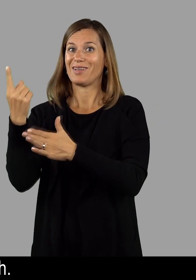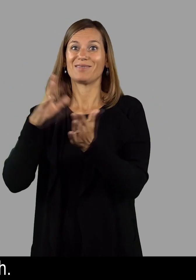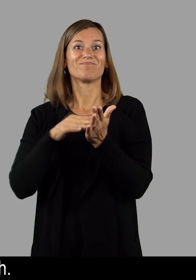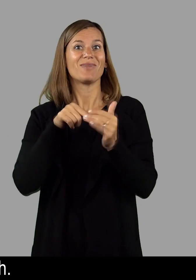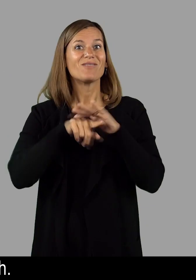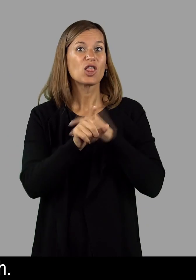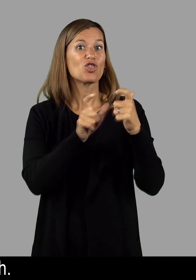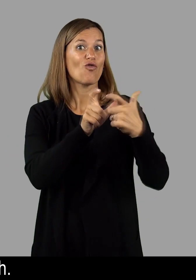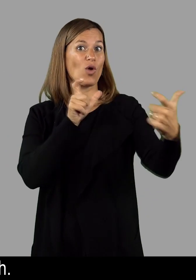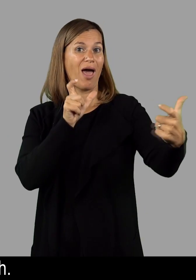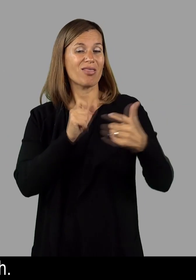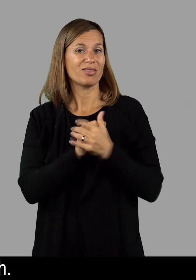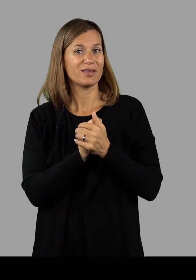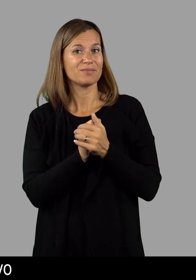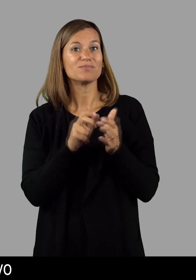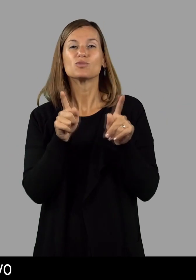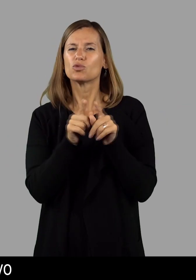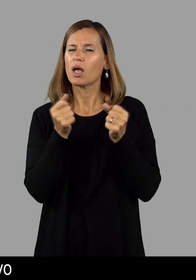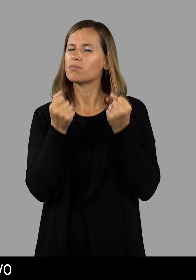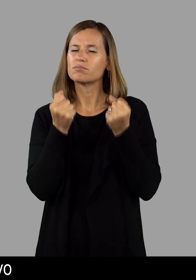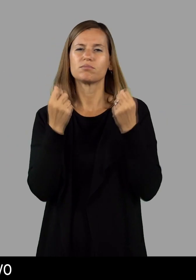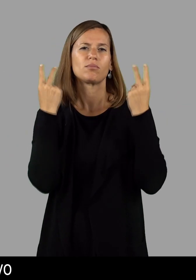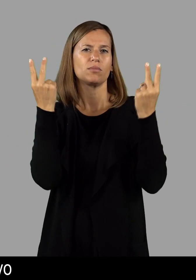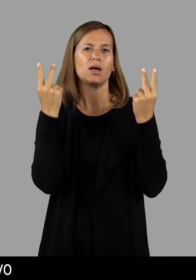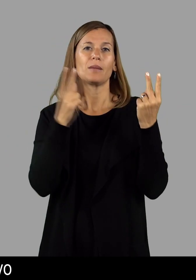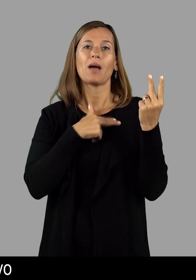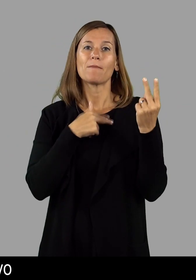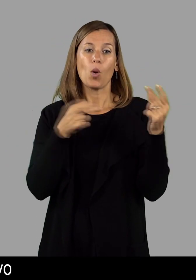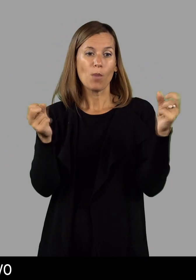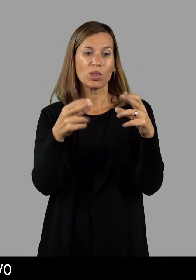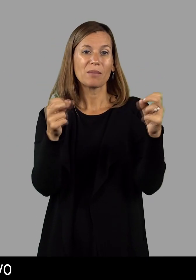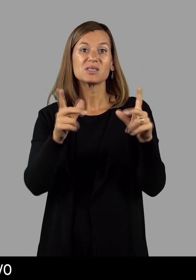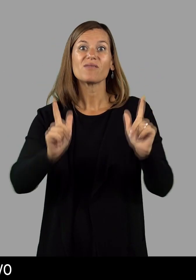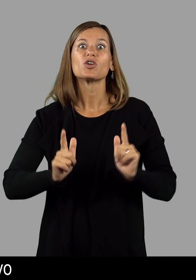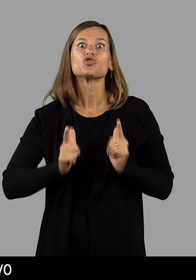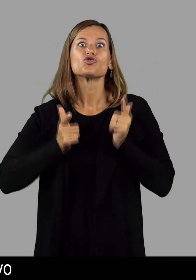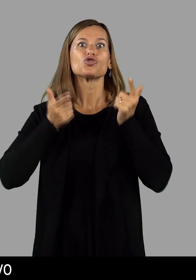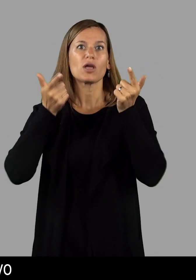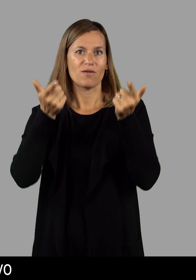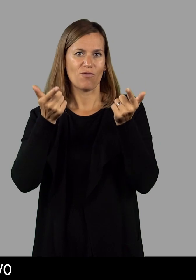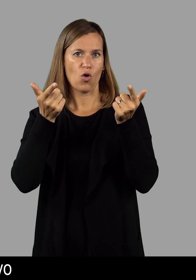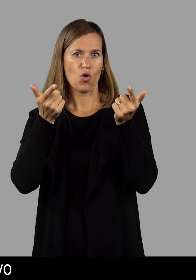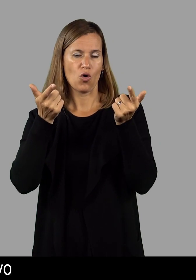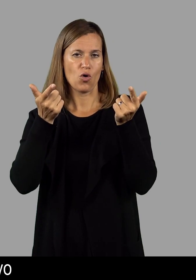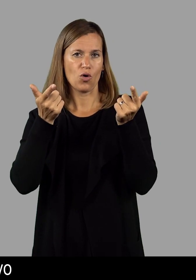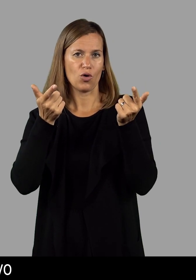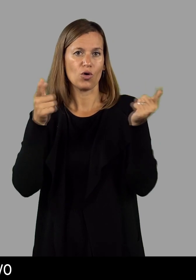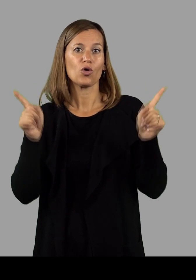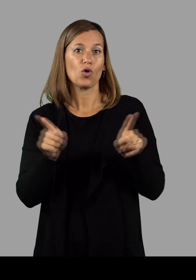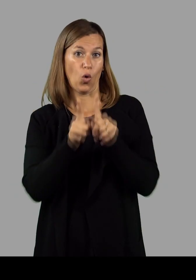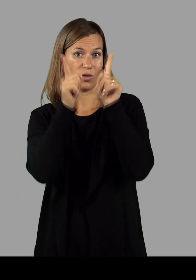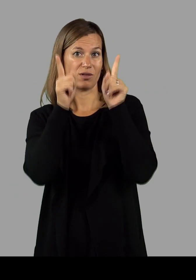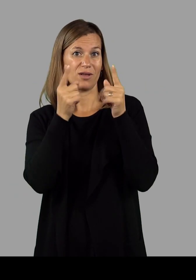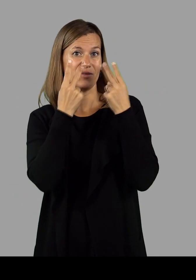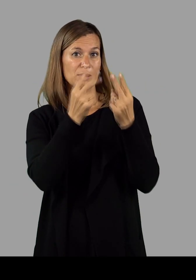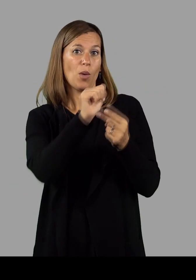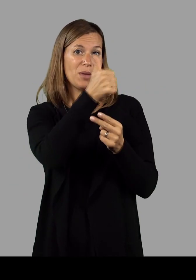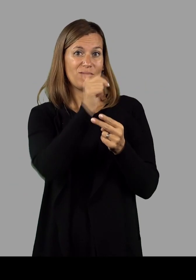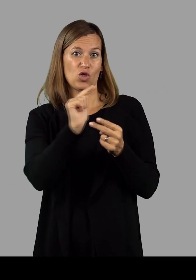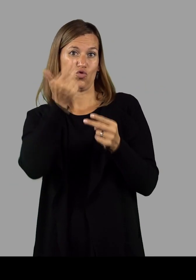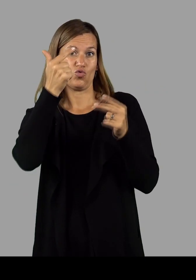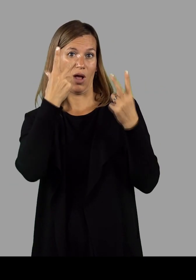dvoranah. Še posebej je pomembno, da imamo podnapise v živo, tako kakor vidimo na prvi